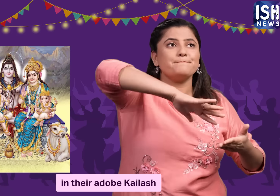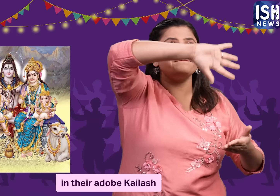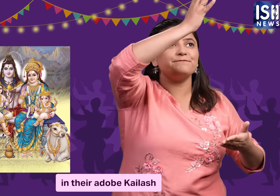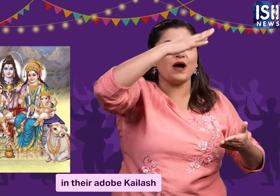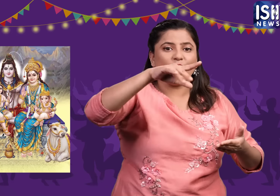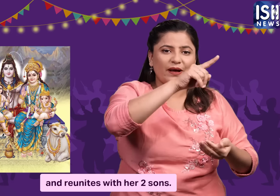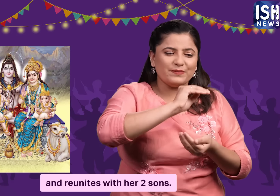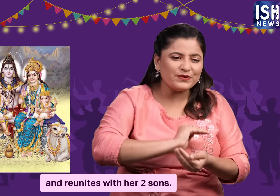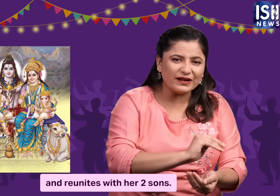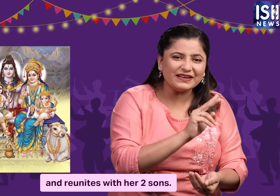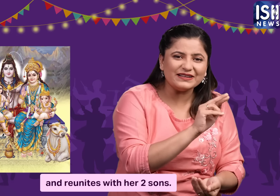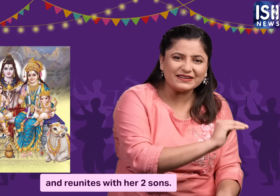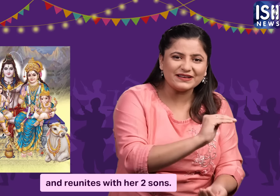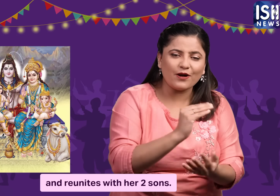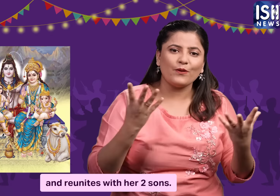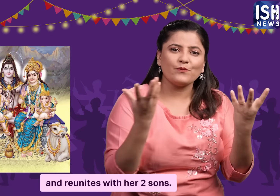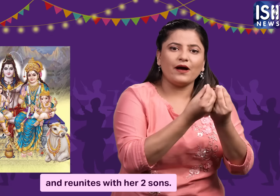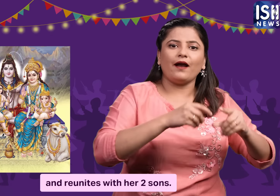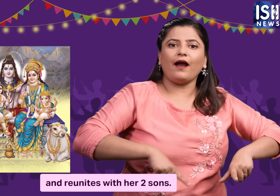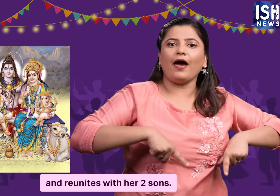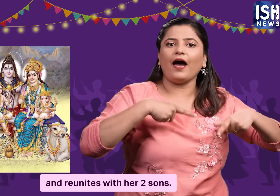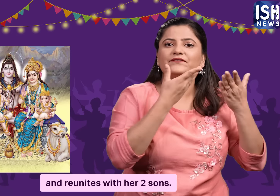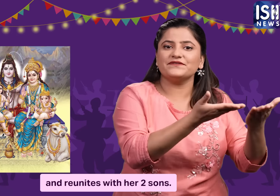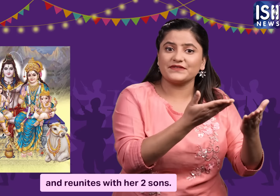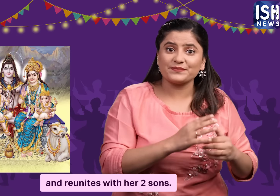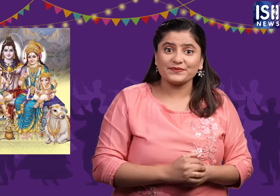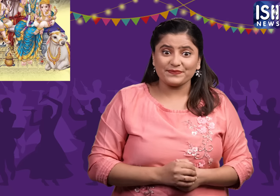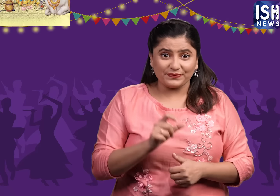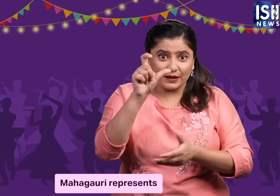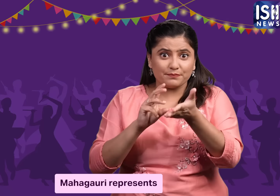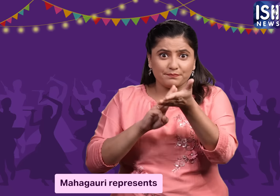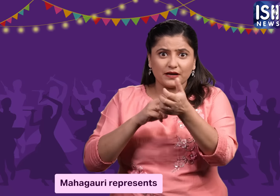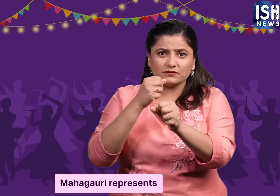निवास कैलाश लौट गई और अपने दोनों पुत्रों के साथ पुनर्मिलन किया। महागौरी